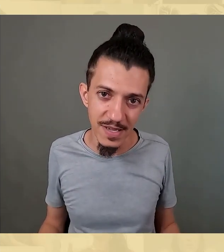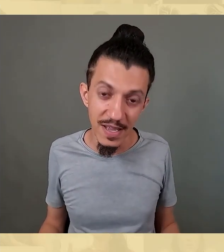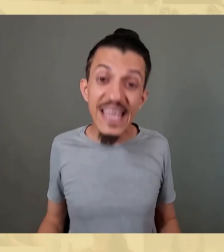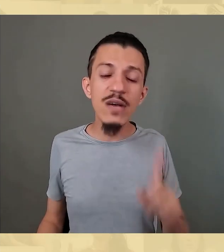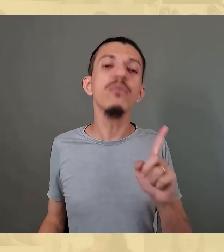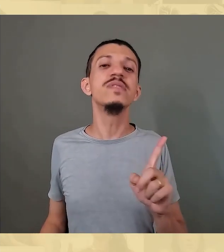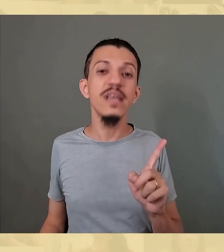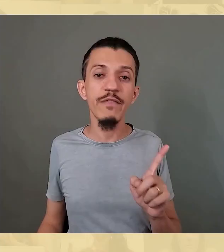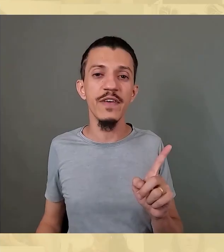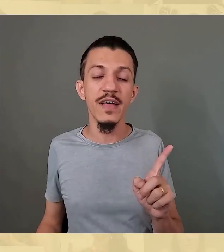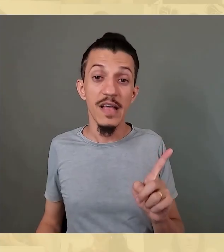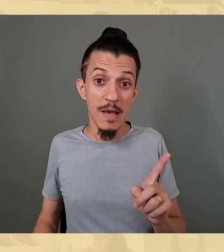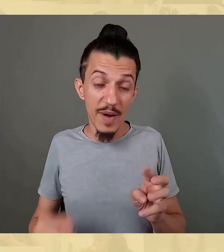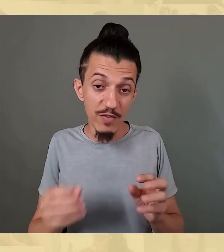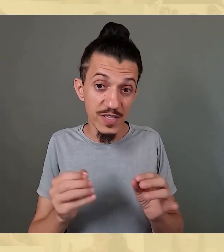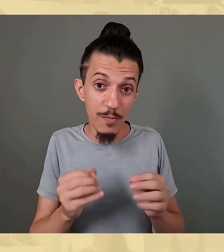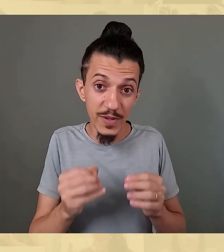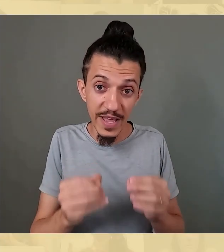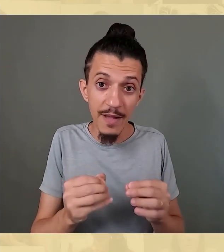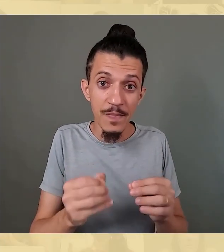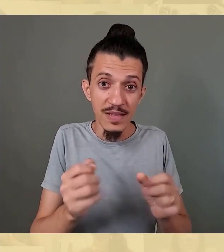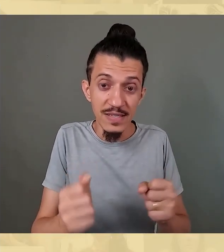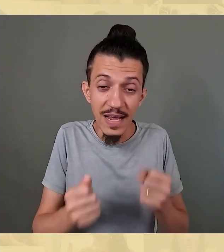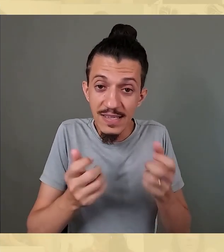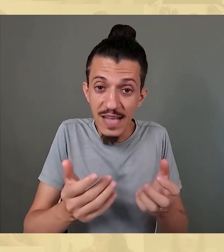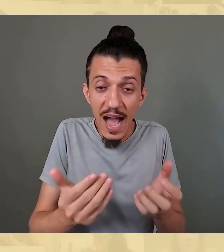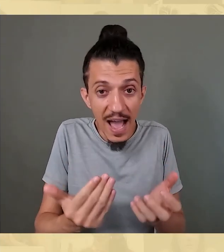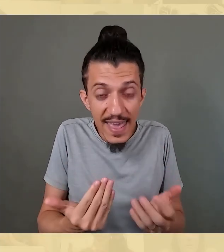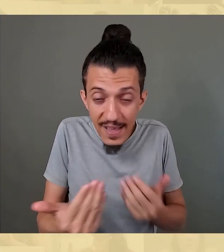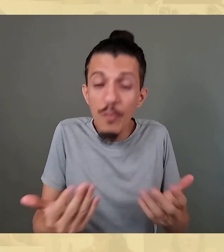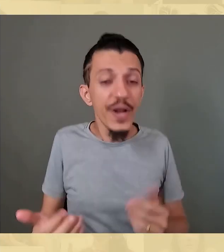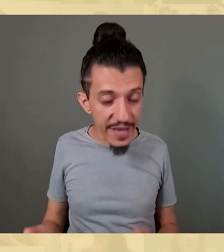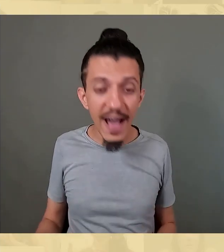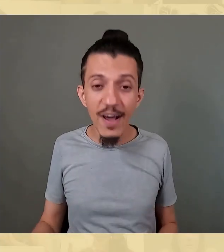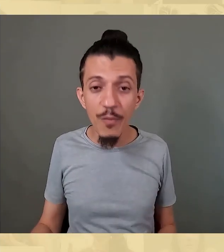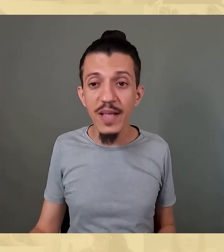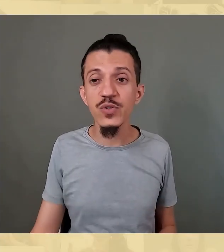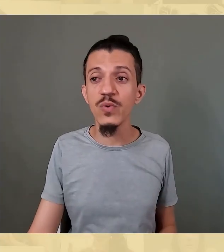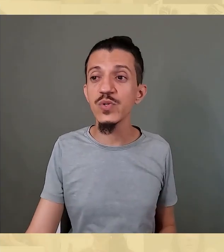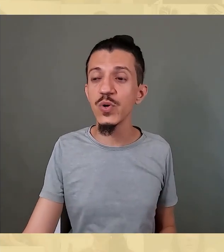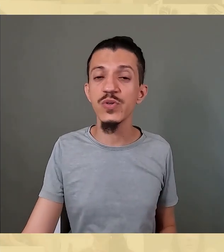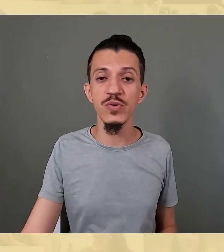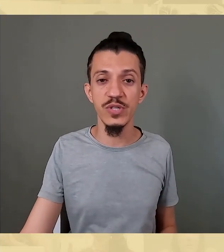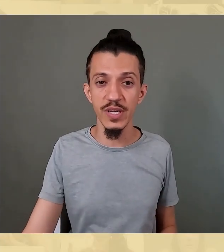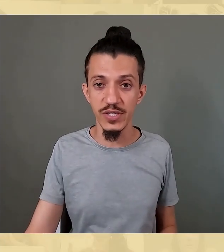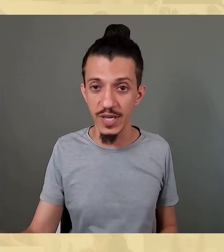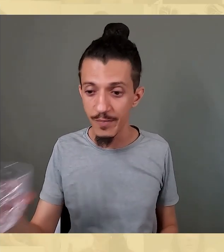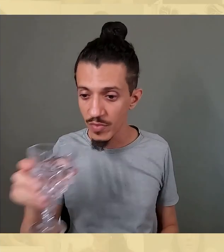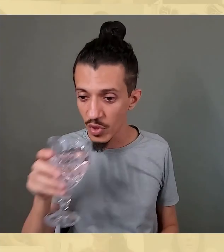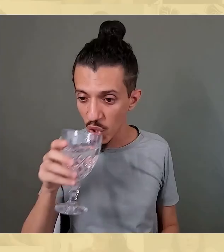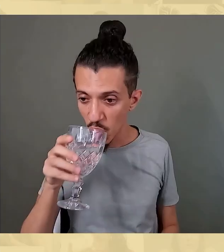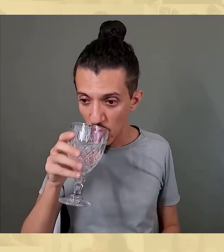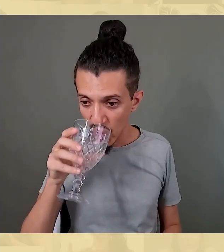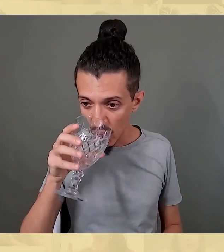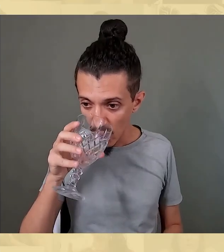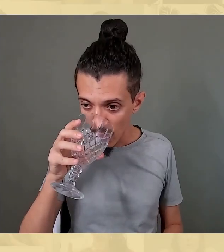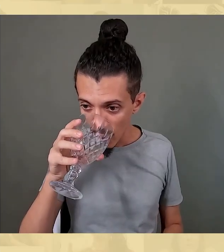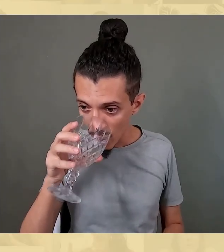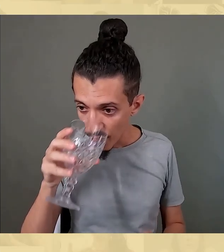Libras, inclusive para você poder sinalizar e comunicar realmente com os surdos no dia a dia.